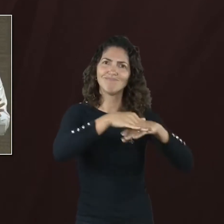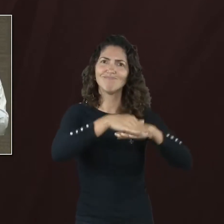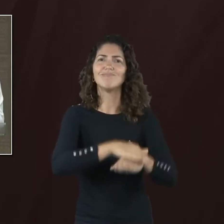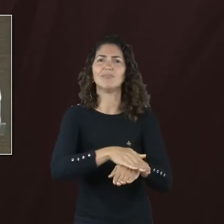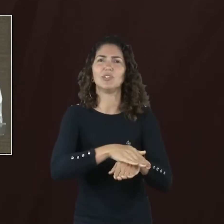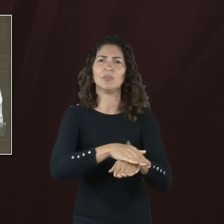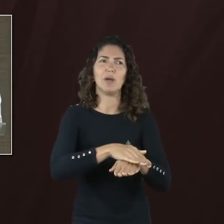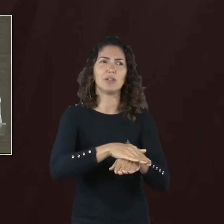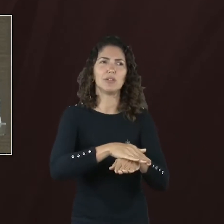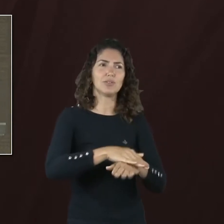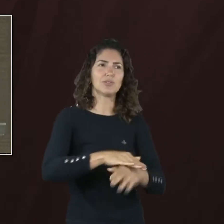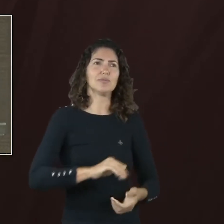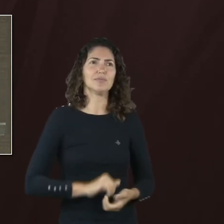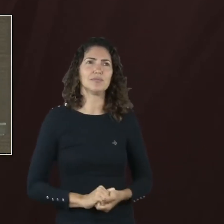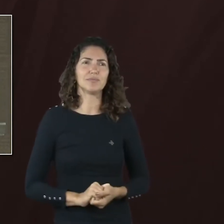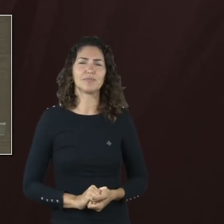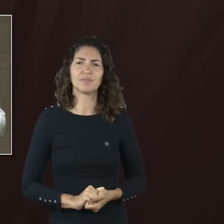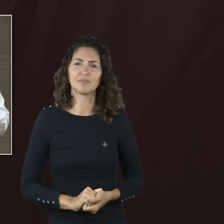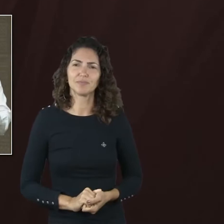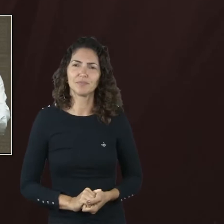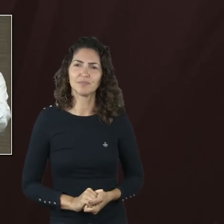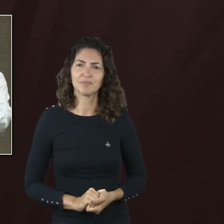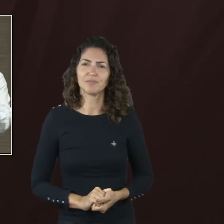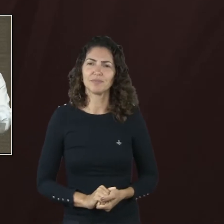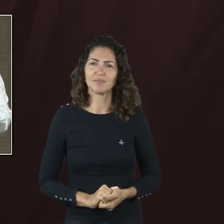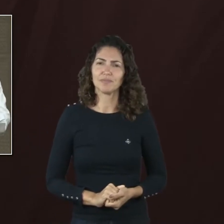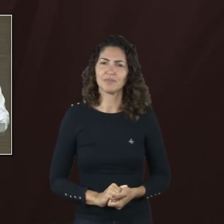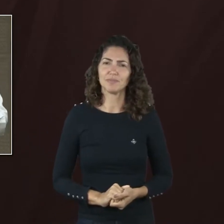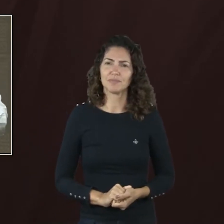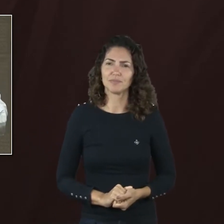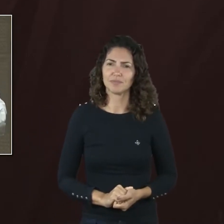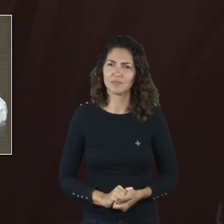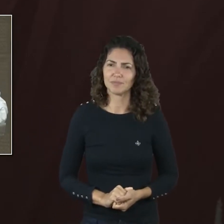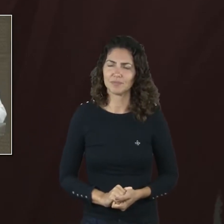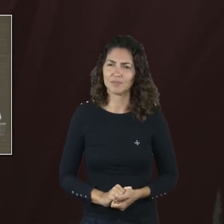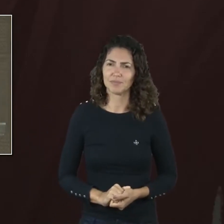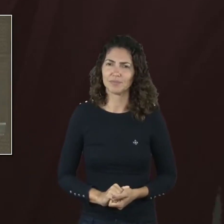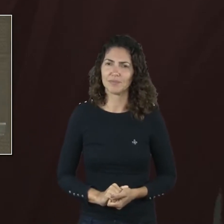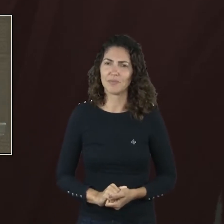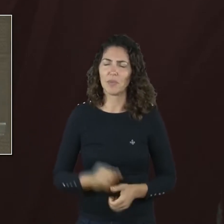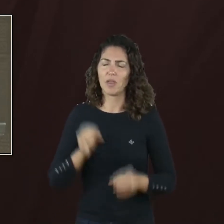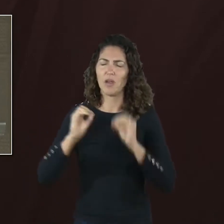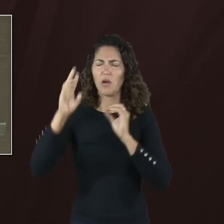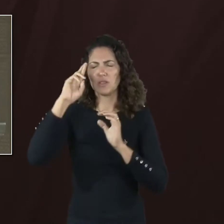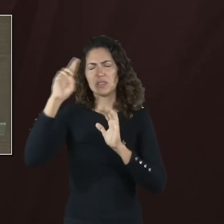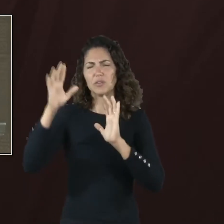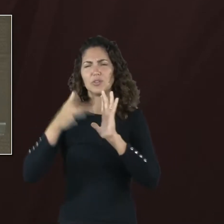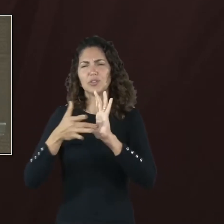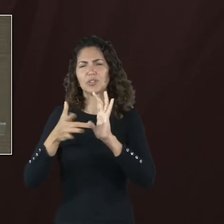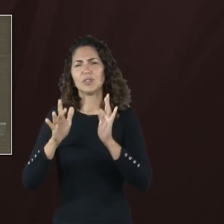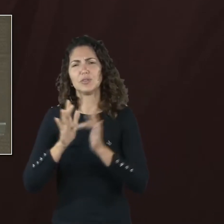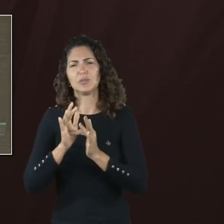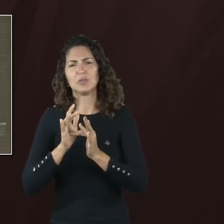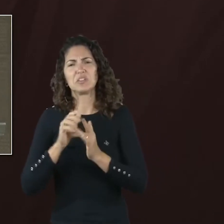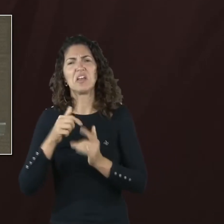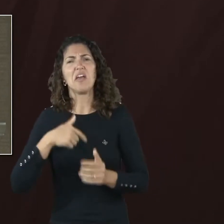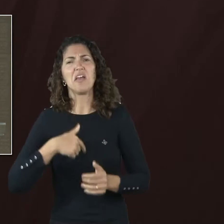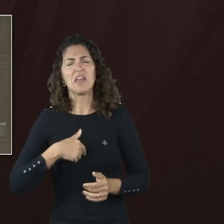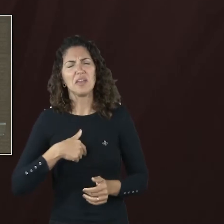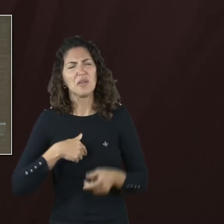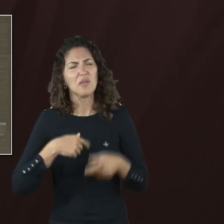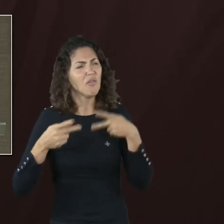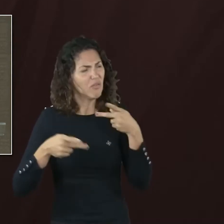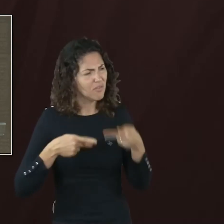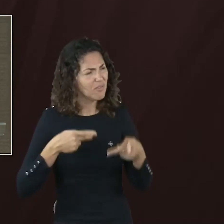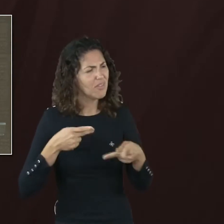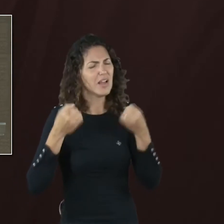temos falado até hoje, tá? Ó Senhor Jesus, vamos lá. Eu tenho que falar, irmão, eu tenho que falar em Gênesis 24. Vamos